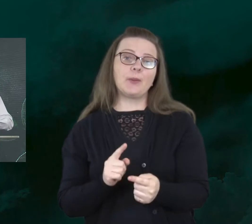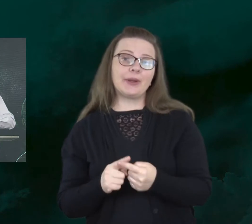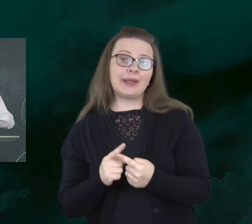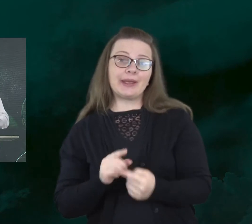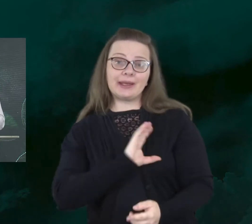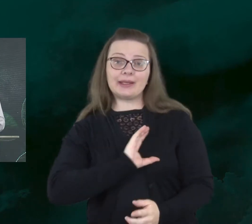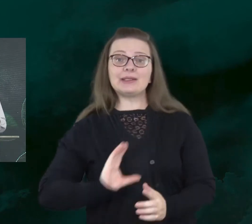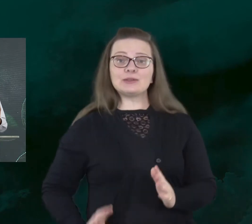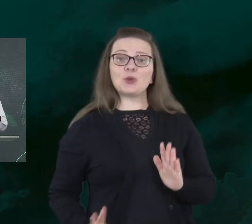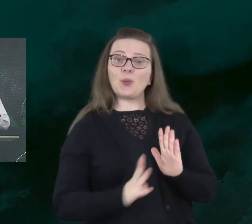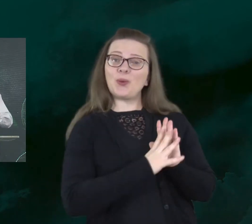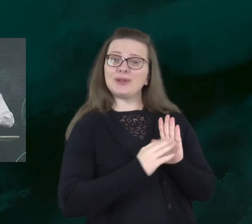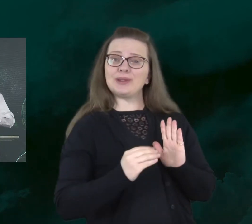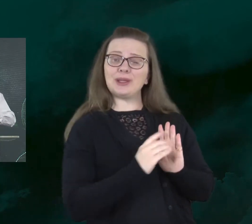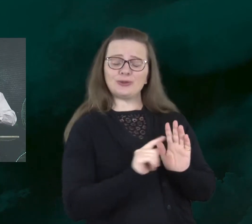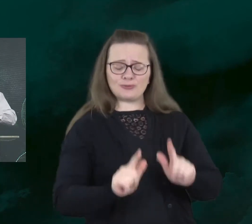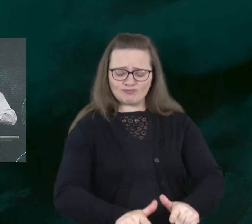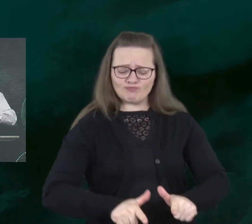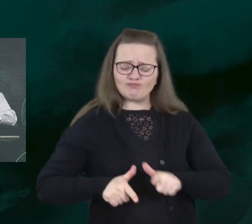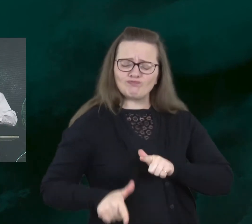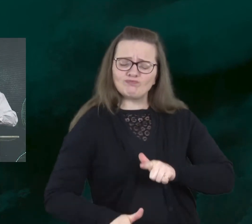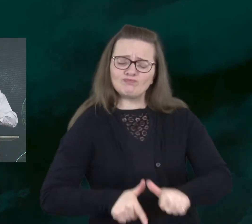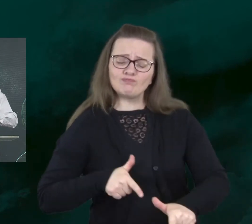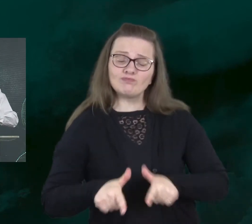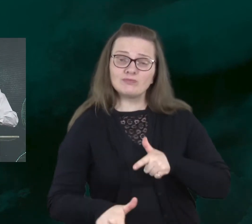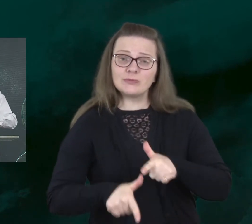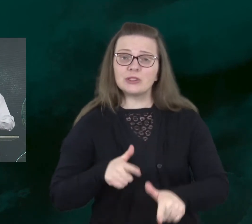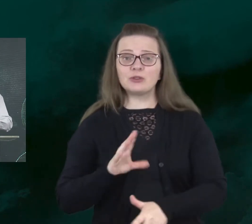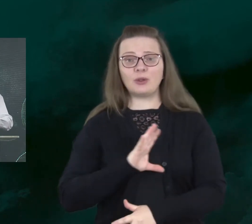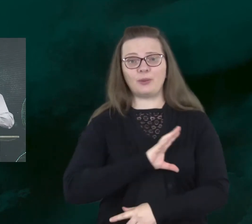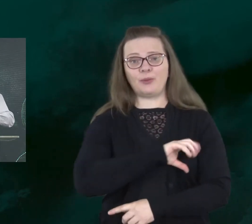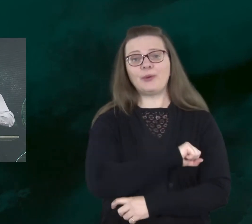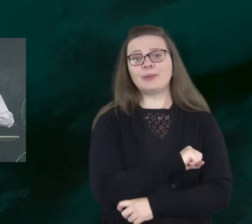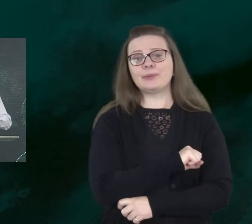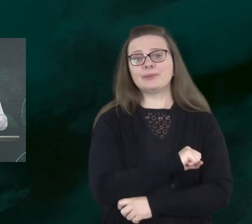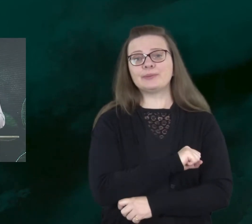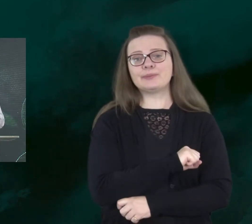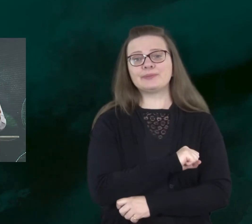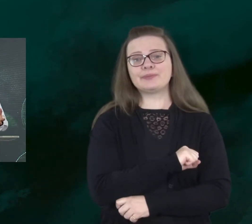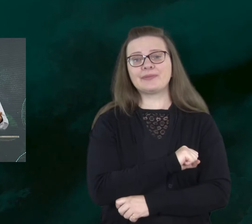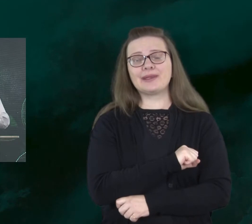do labor de amor. O amor dele é um amor